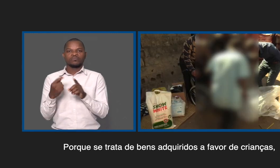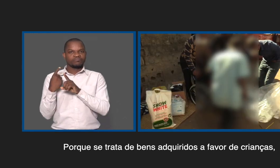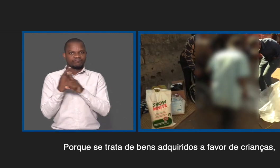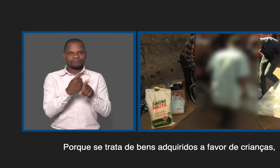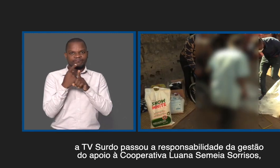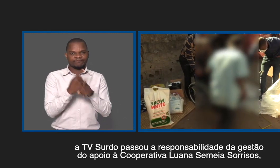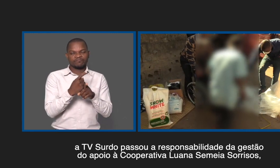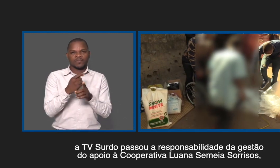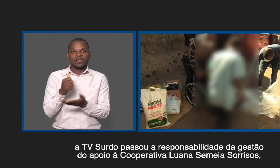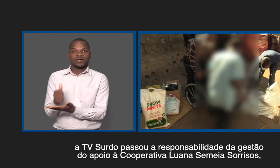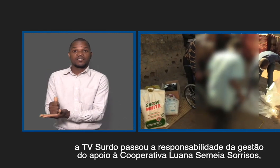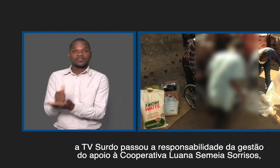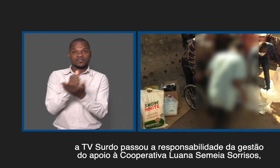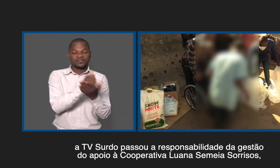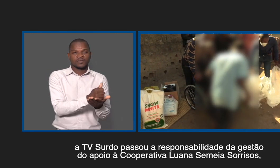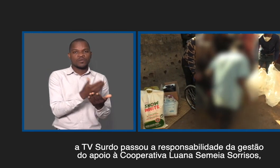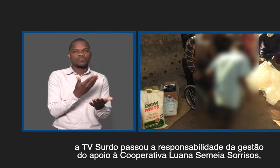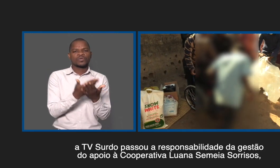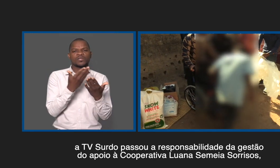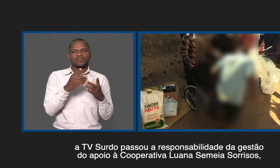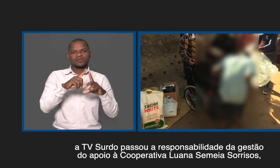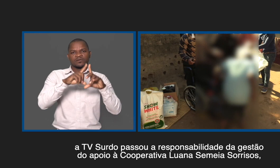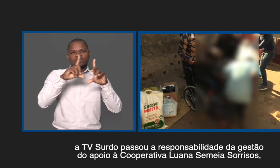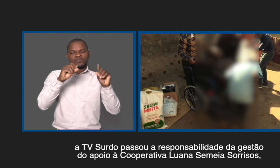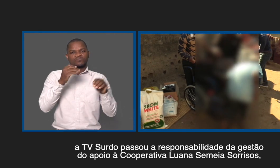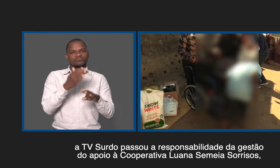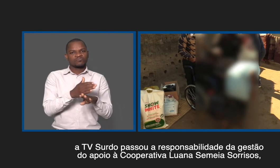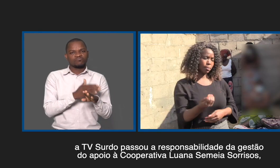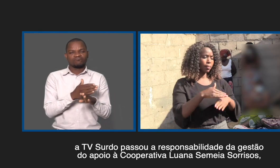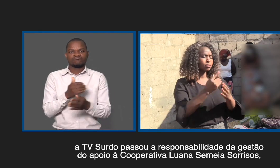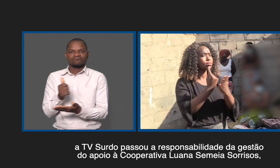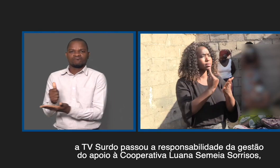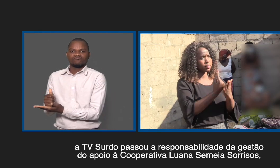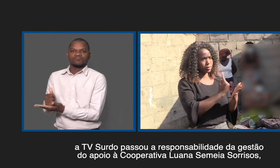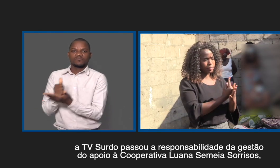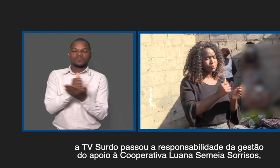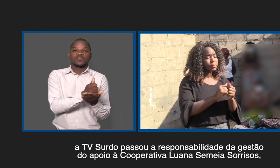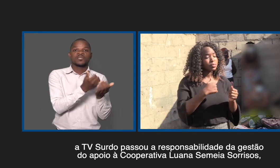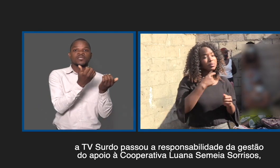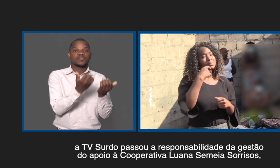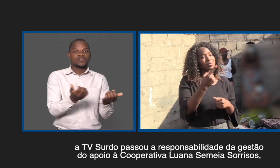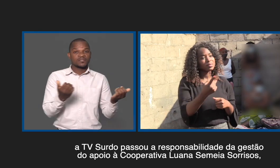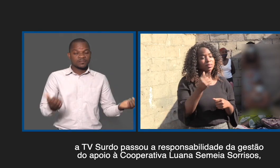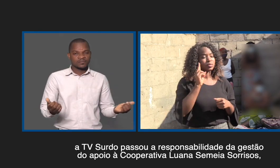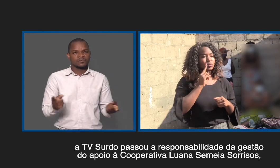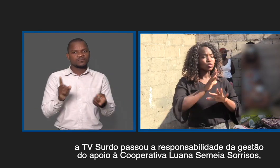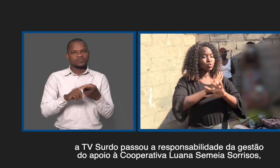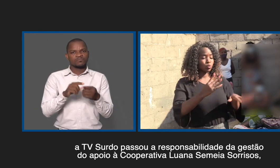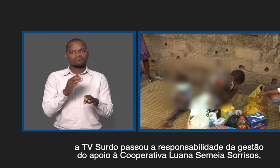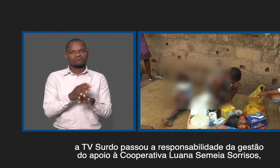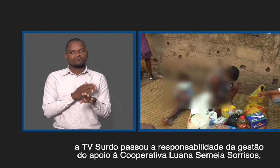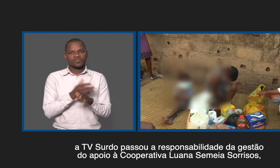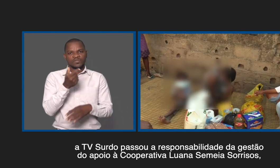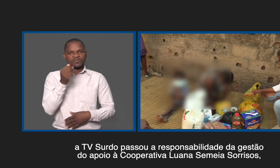crianças. A TV Surdo passou a responsabilidade da gestão do apoio à cooperativa Luana